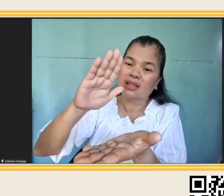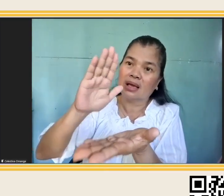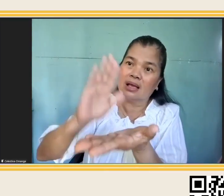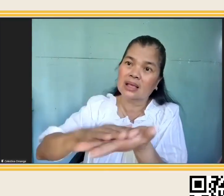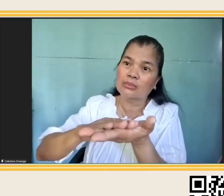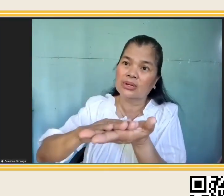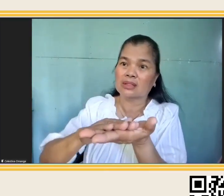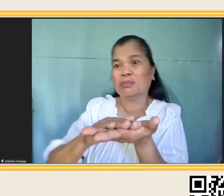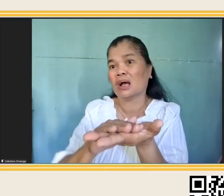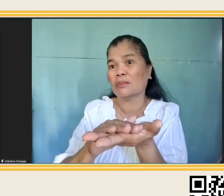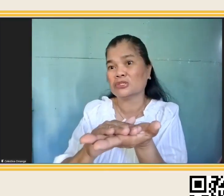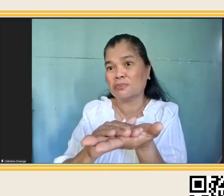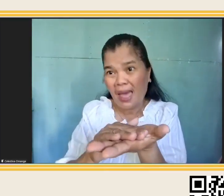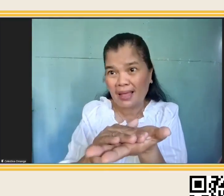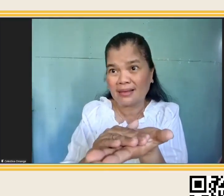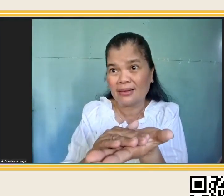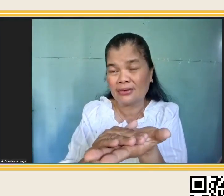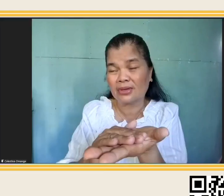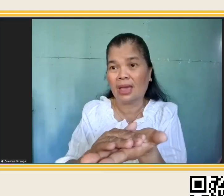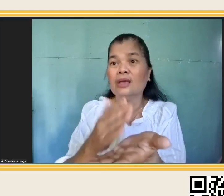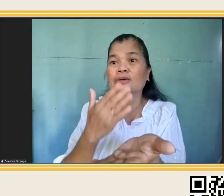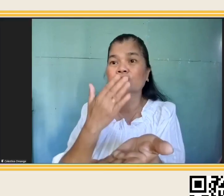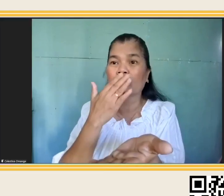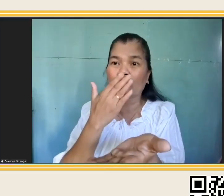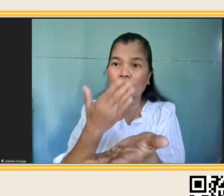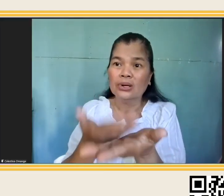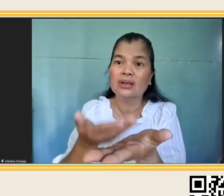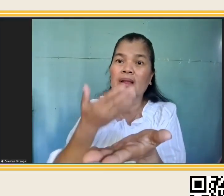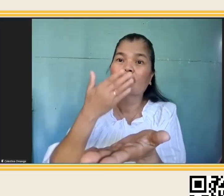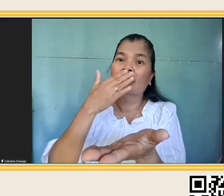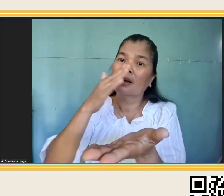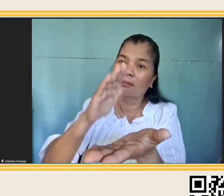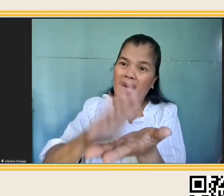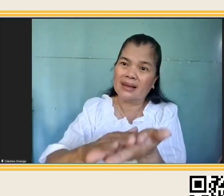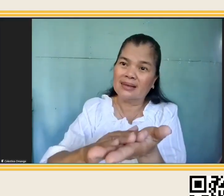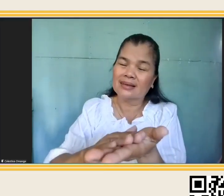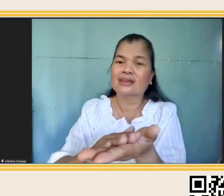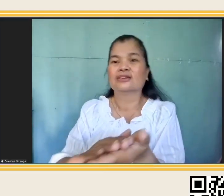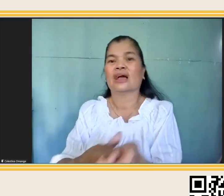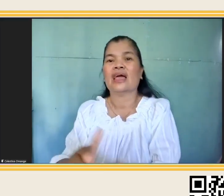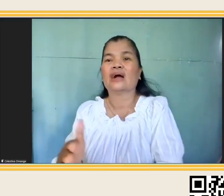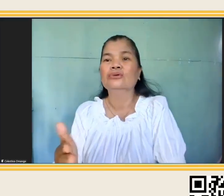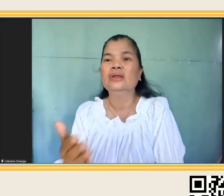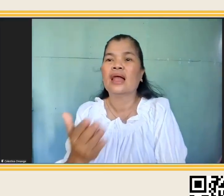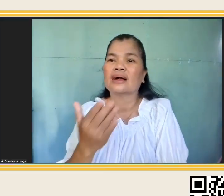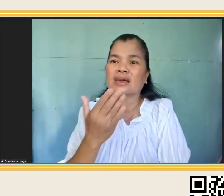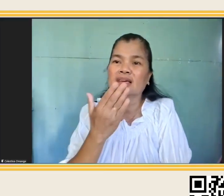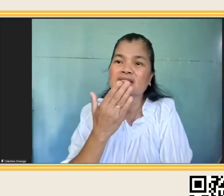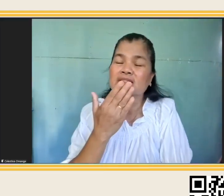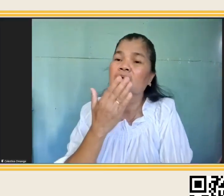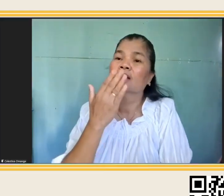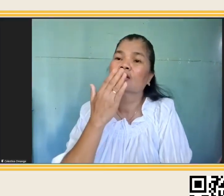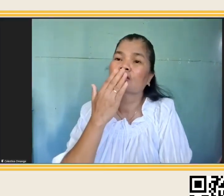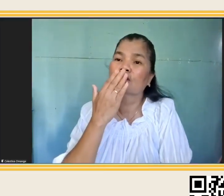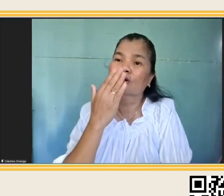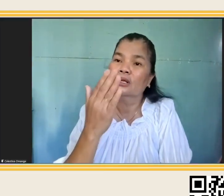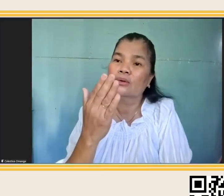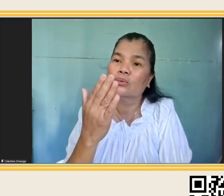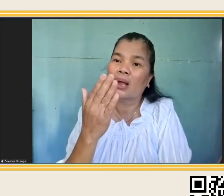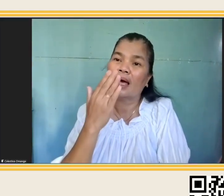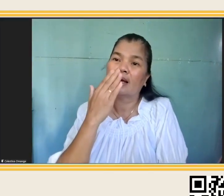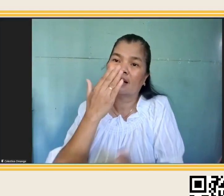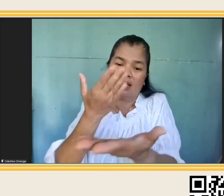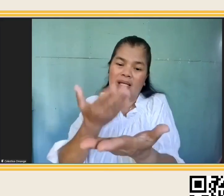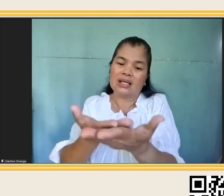mo at ganyan mo, that becomes bad. Okay? So good, bad. Kaya ang good luck is